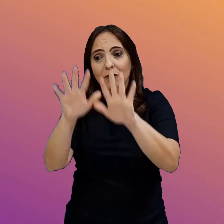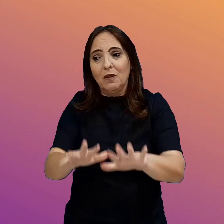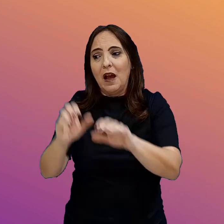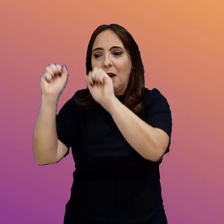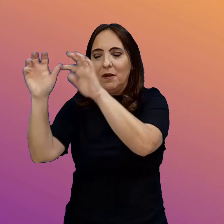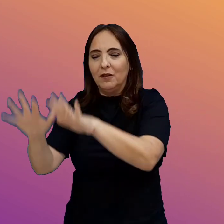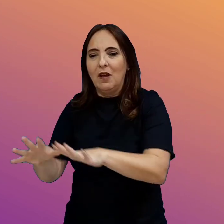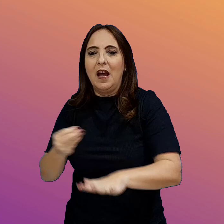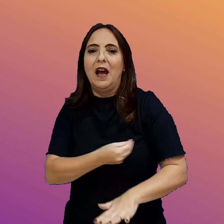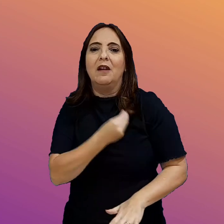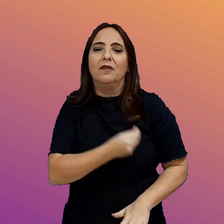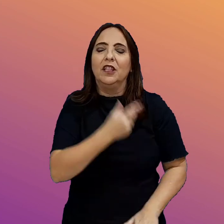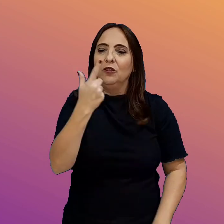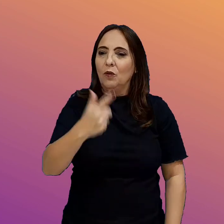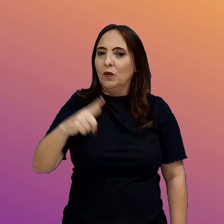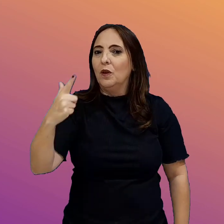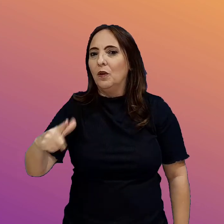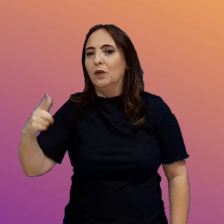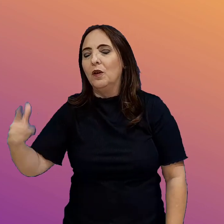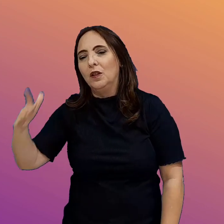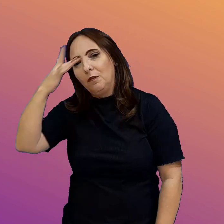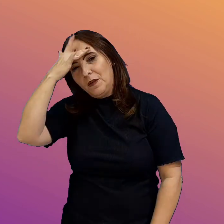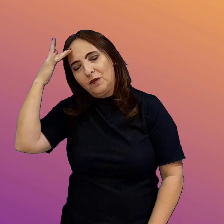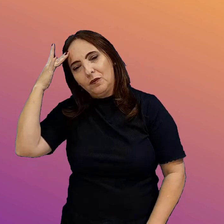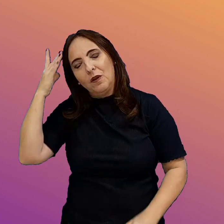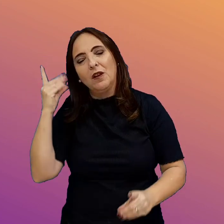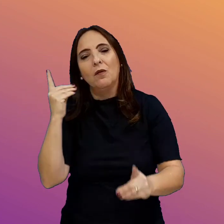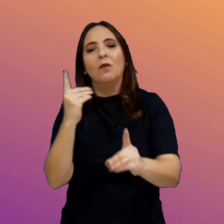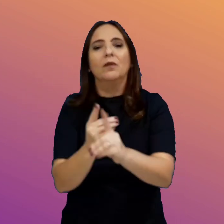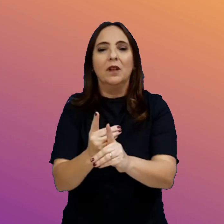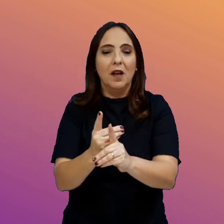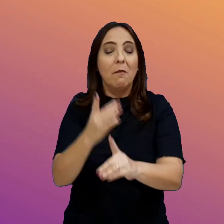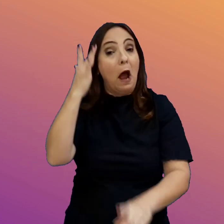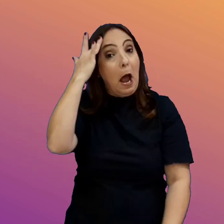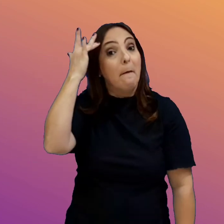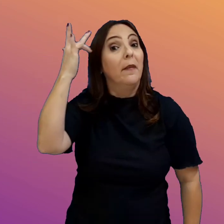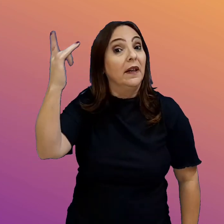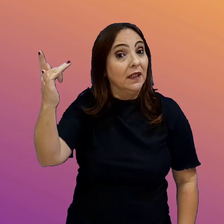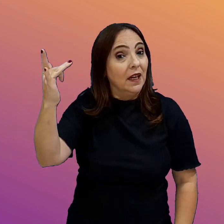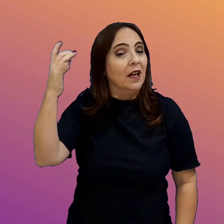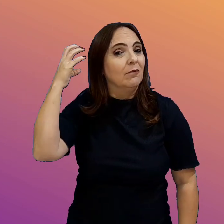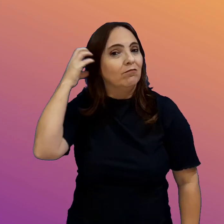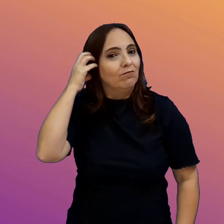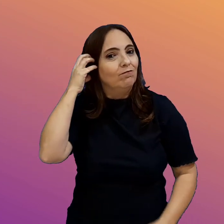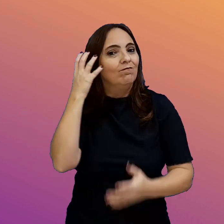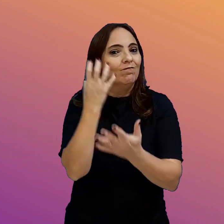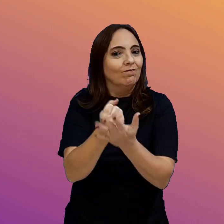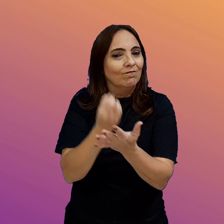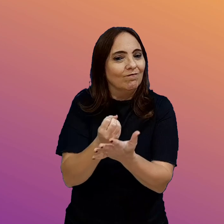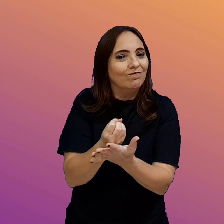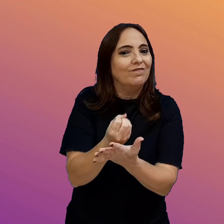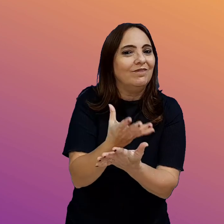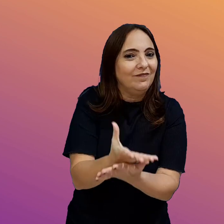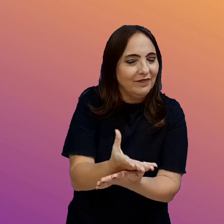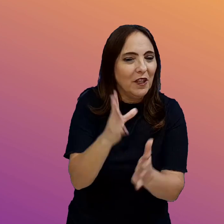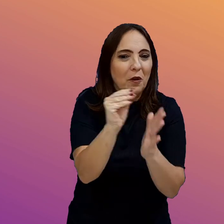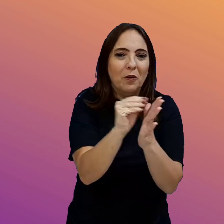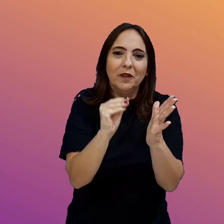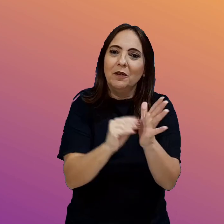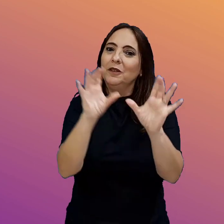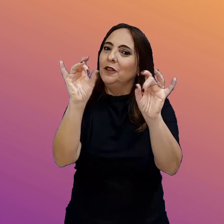vida de outras pessoas também. A gente se encontra por aqui amanhã com mais um podcast, mais um